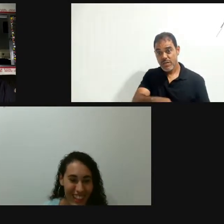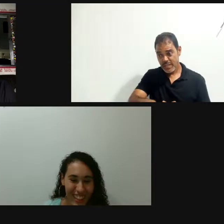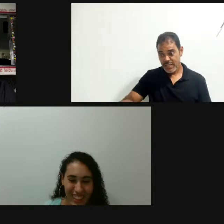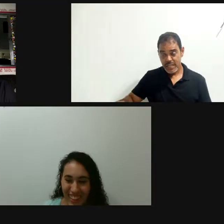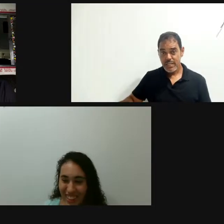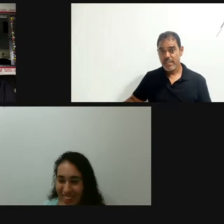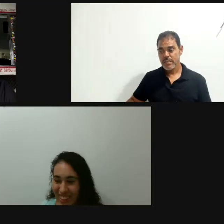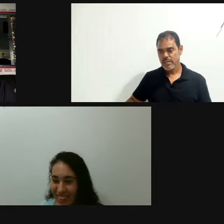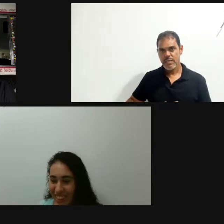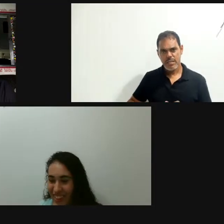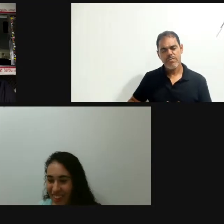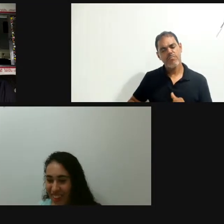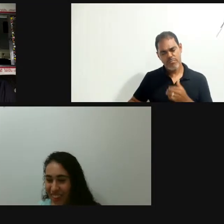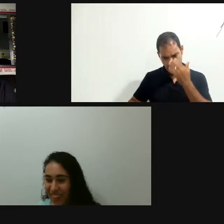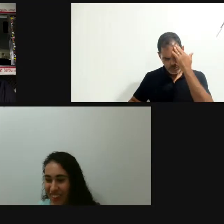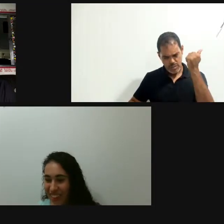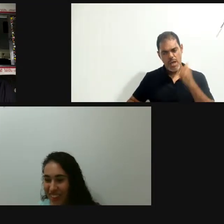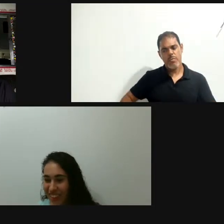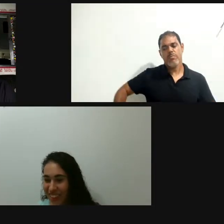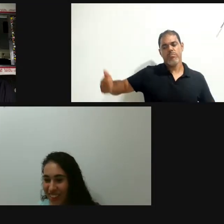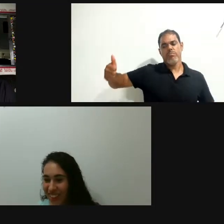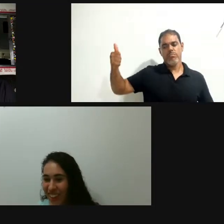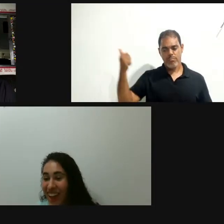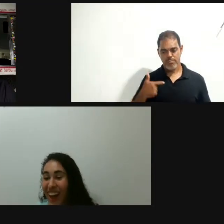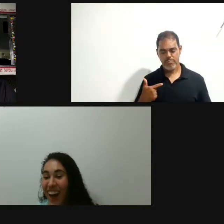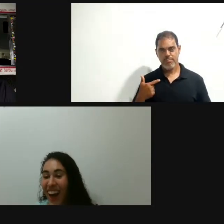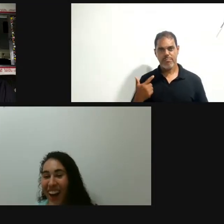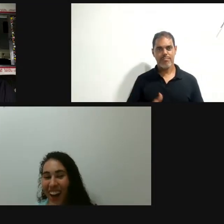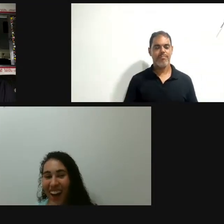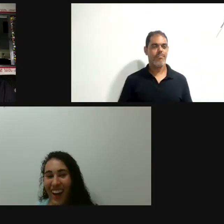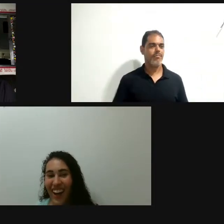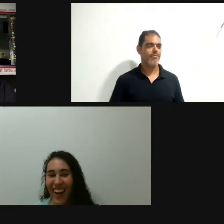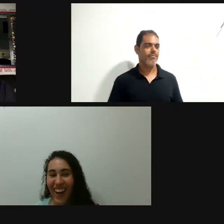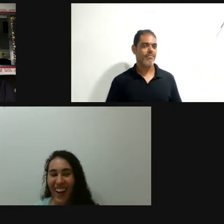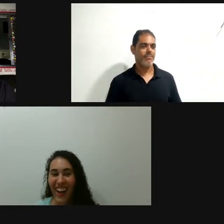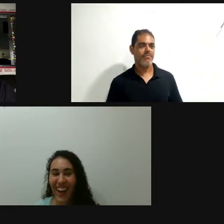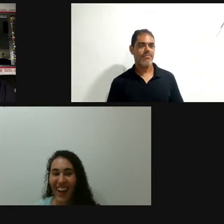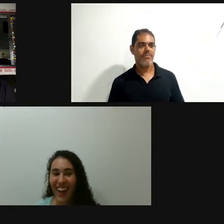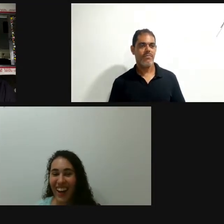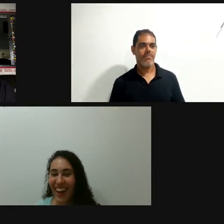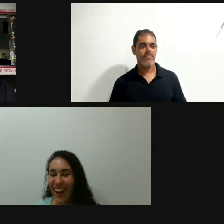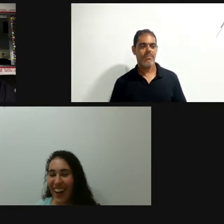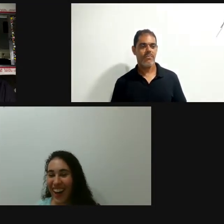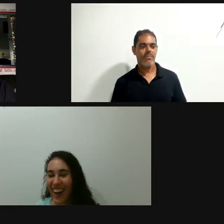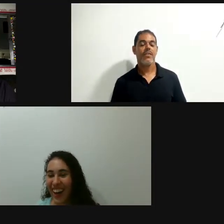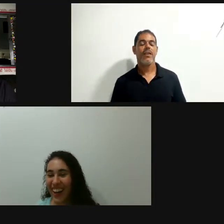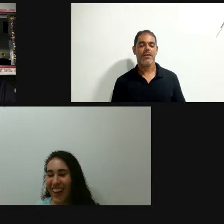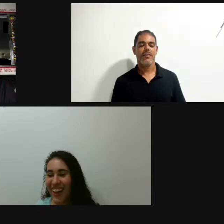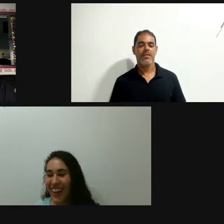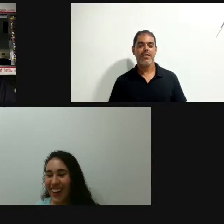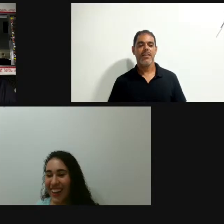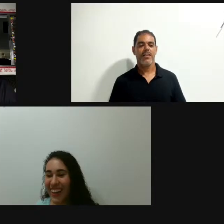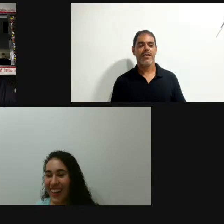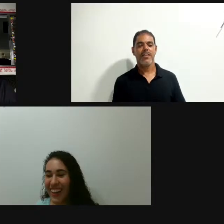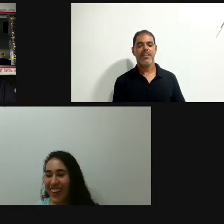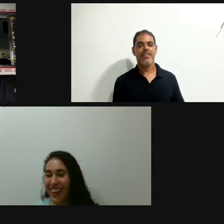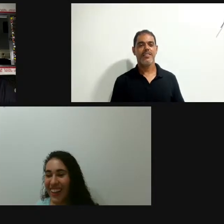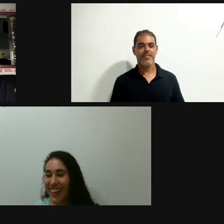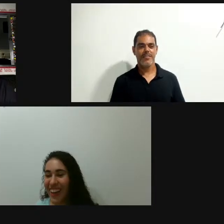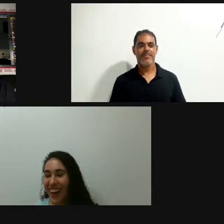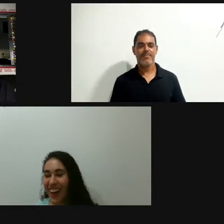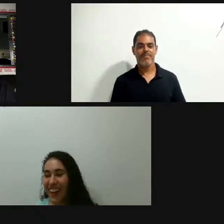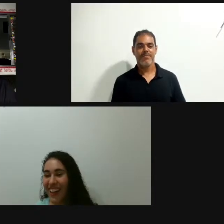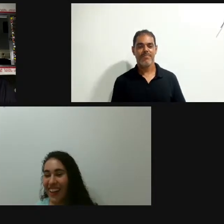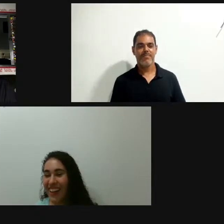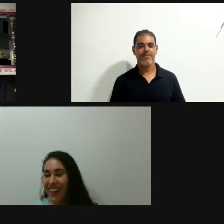Ó, Impostor Anônimo, contratar agora não dá. Eu já tô com os projetos aqui, ó. Mas um dia que você vier para São Paulo, precisar